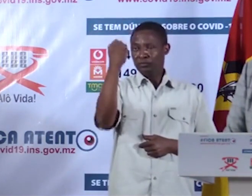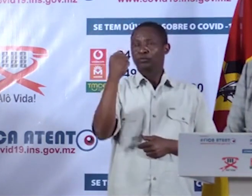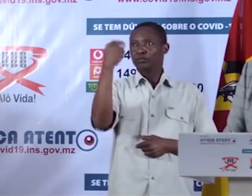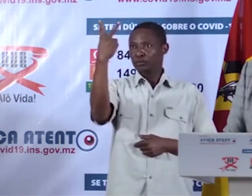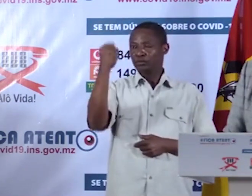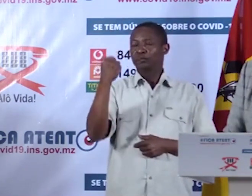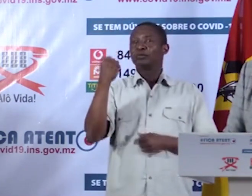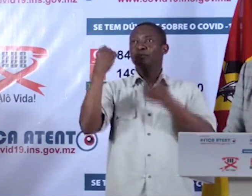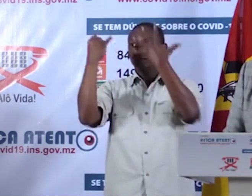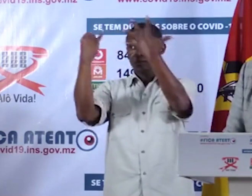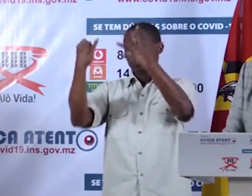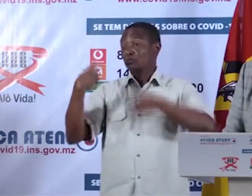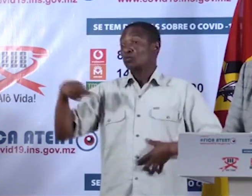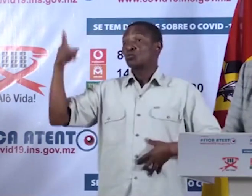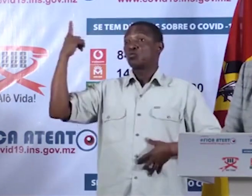horas.